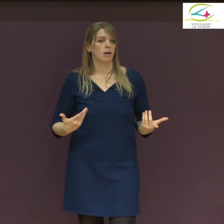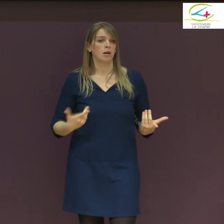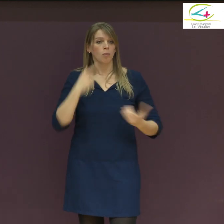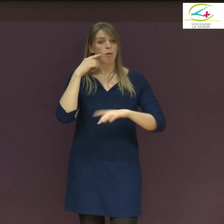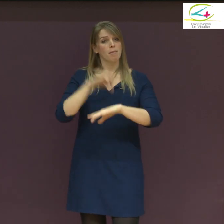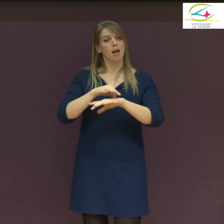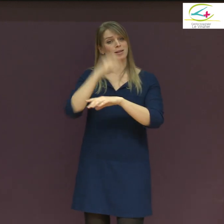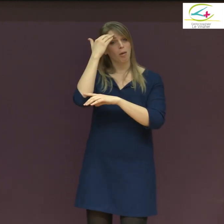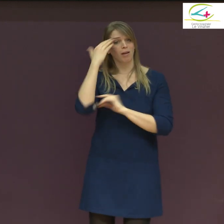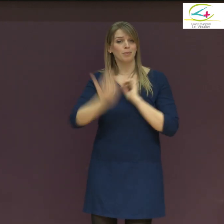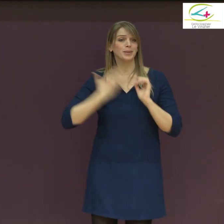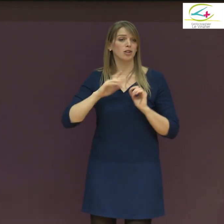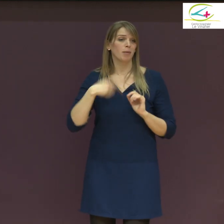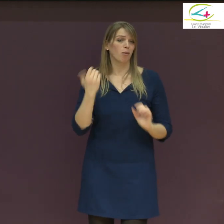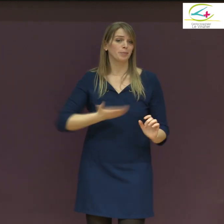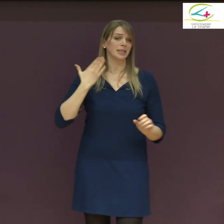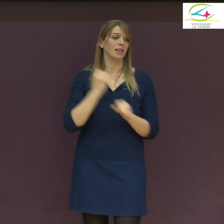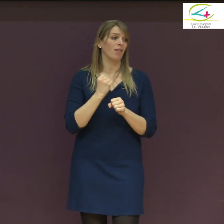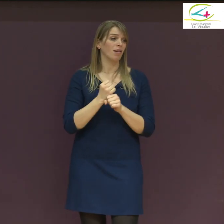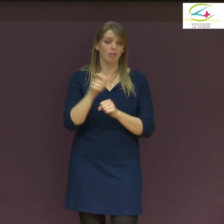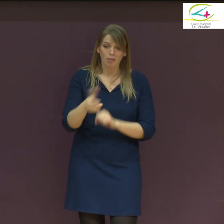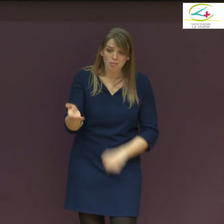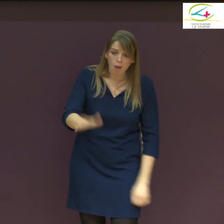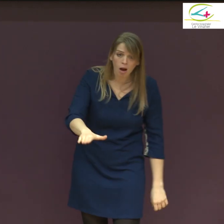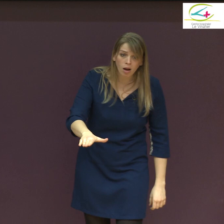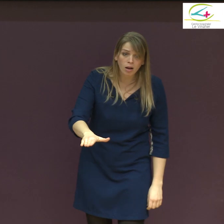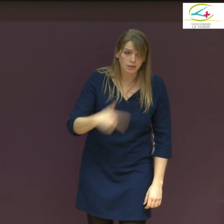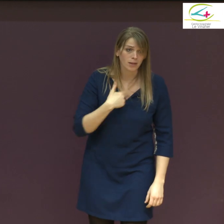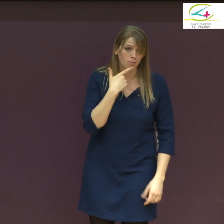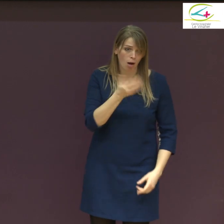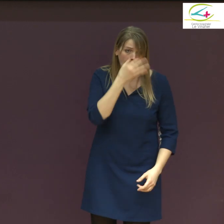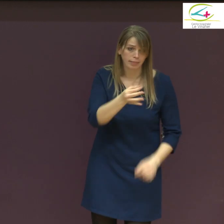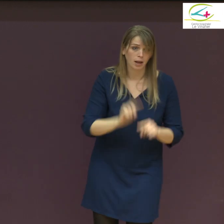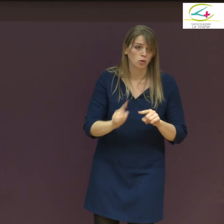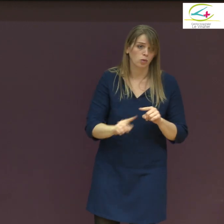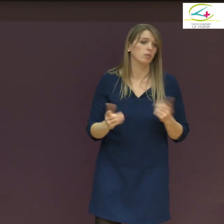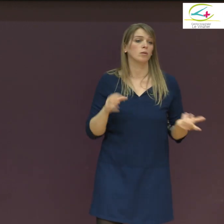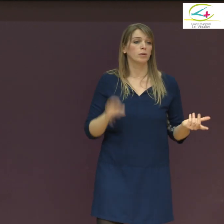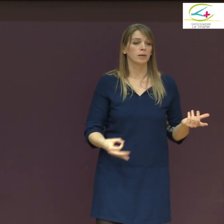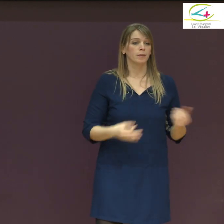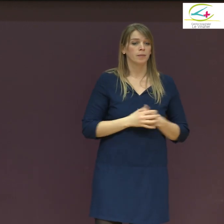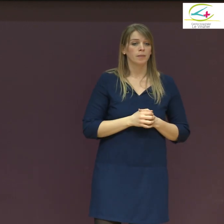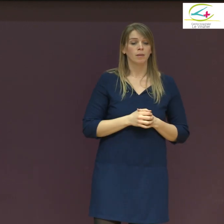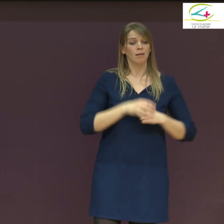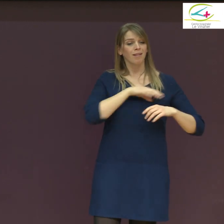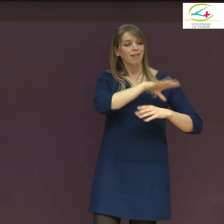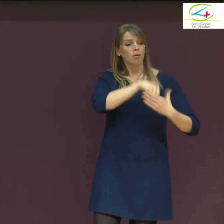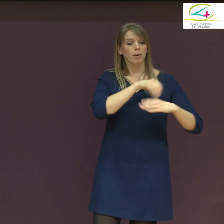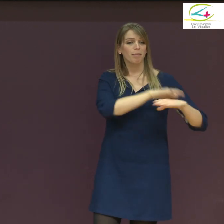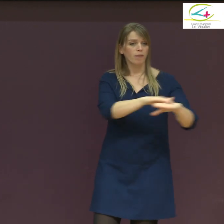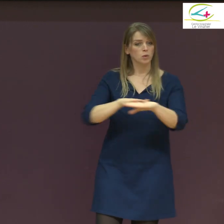mentale, c'est notre job. Donc s'il meurt, c'est qu'on a loupé des choses. Et là, dans la prévention, il y a tout ce qui